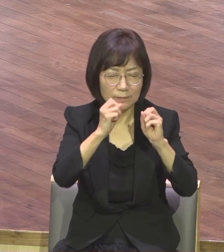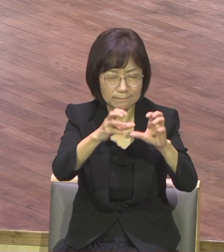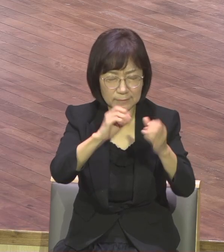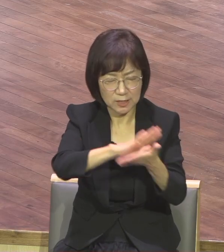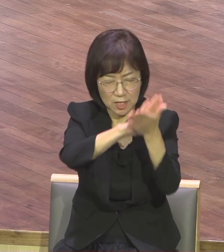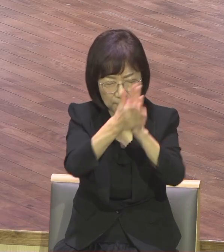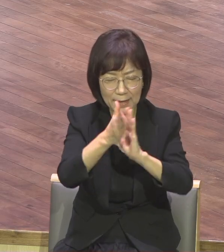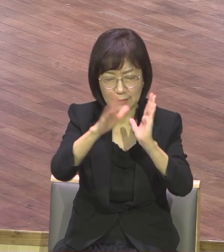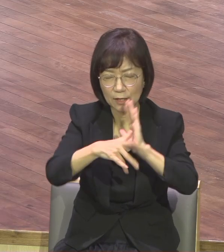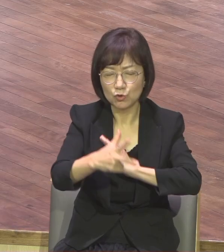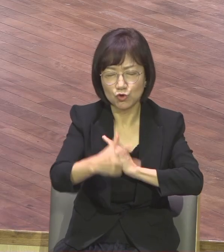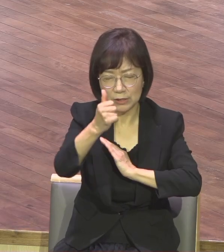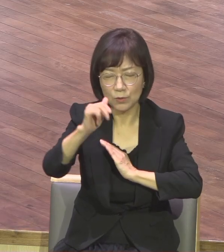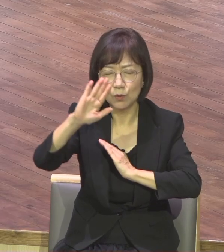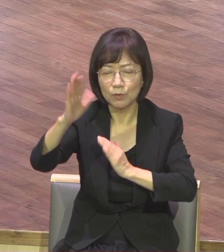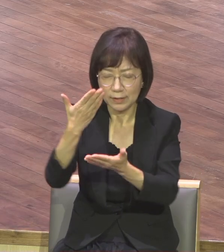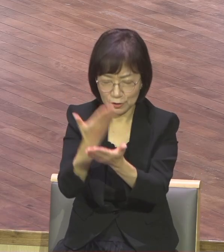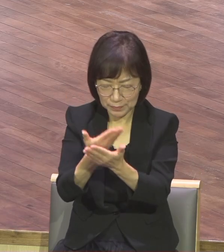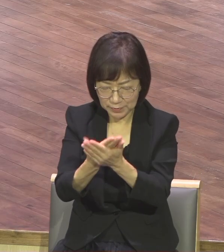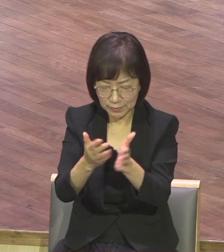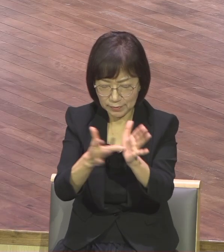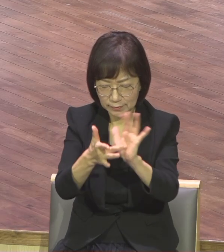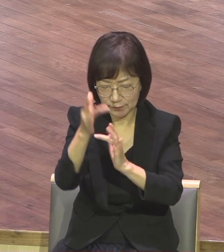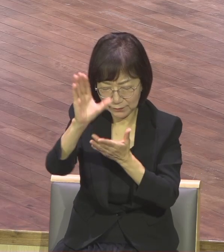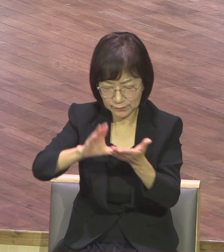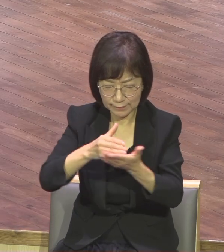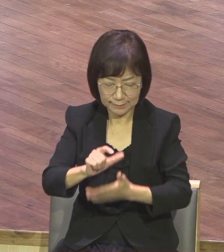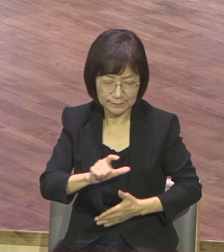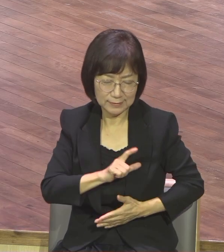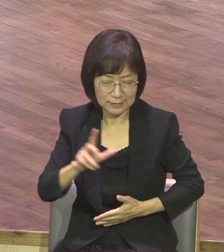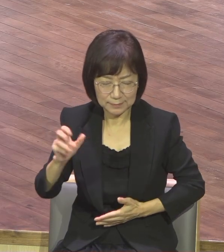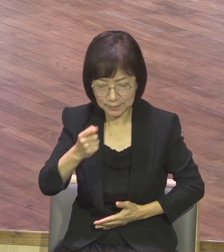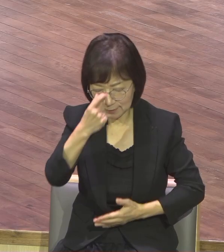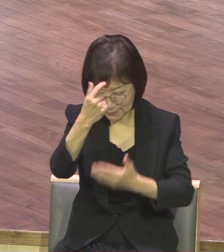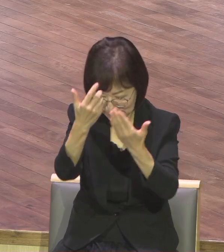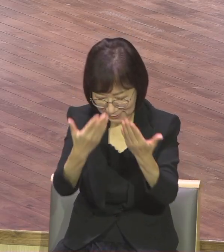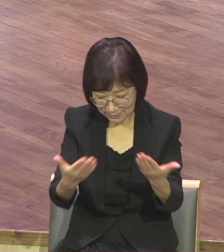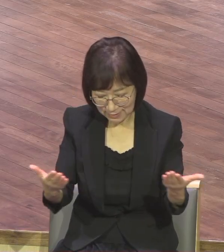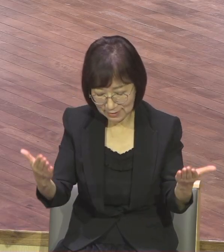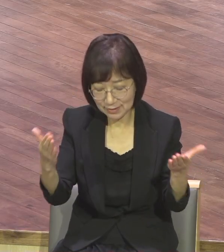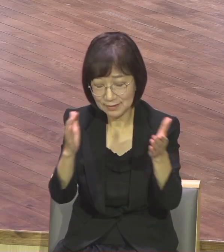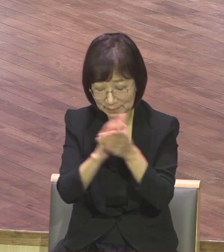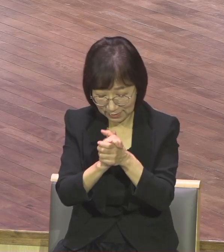되게 하여 주옵소서. 예수 그리스도를 받들어 기도합니다. 아멘.